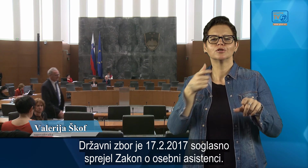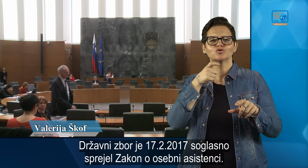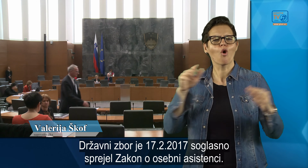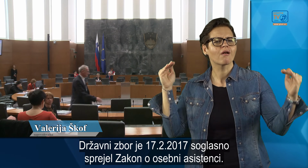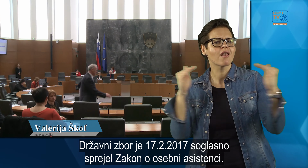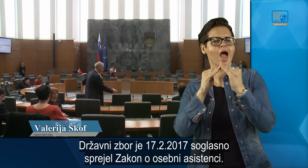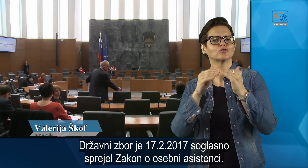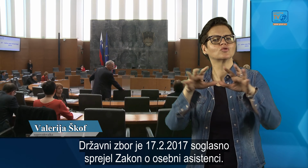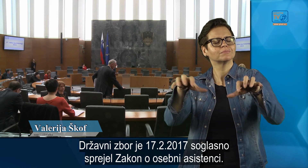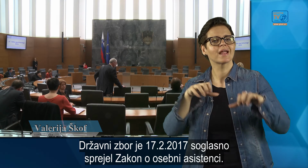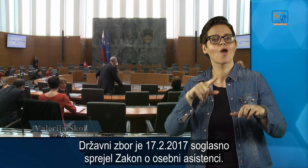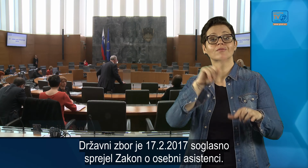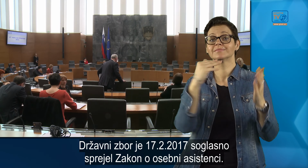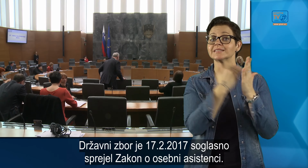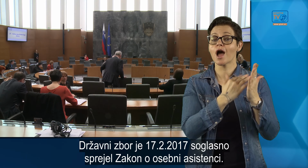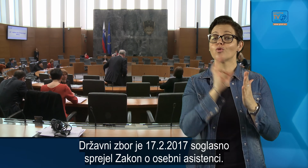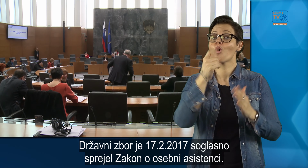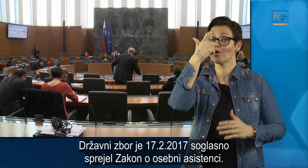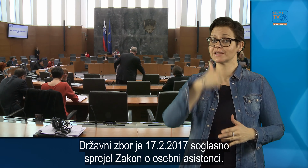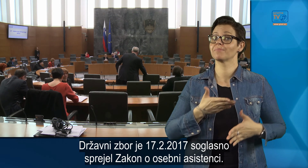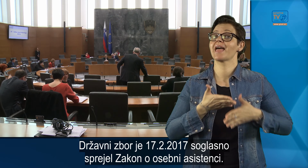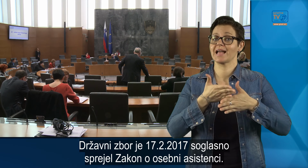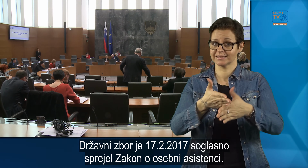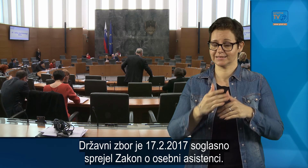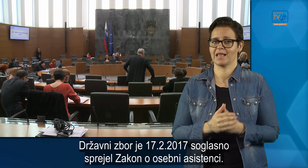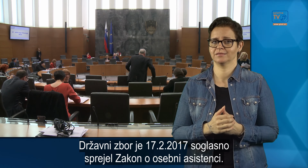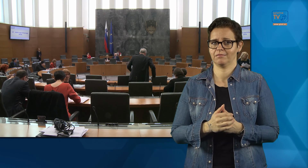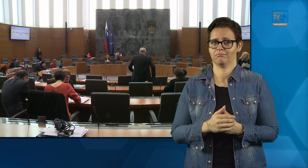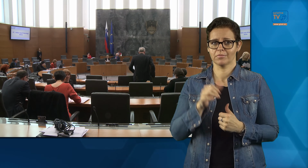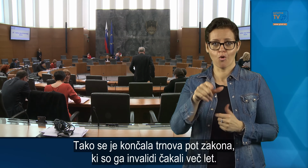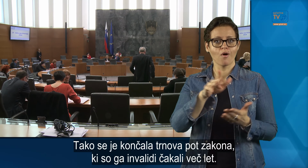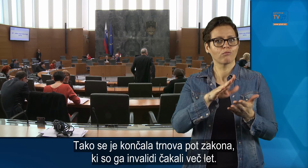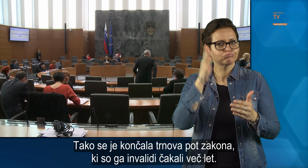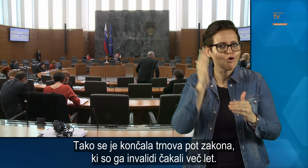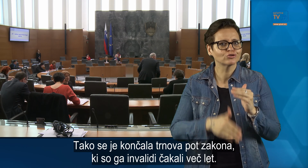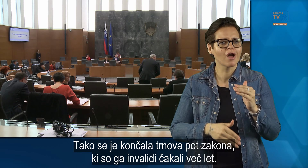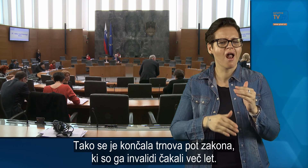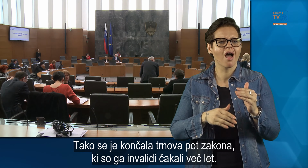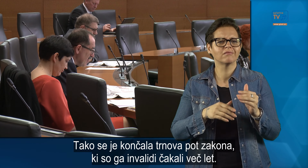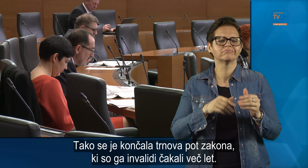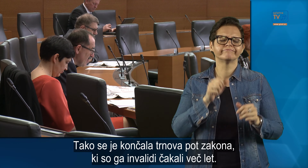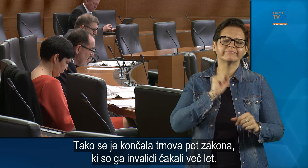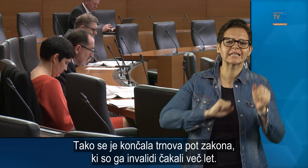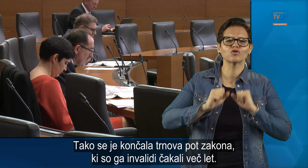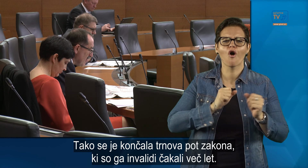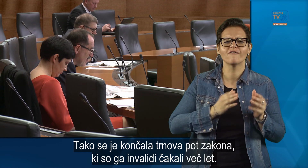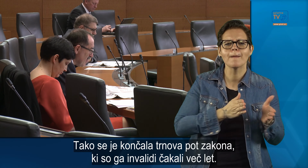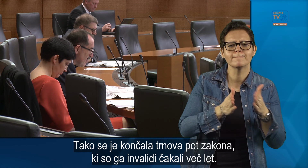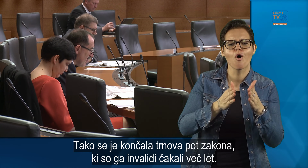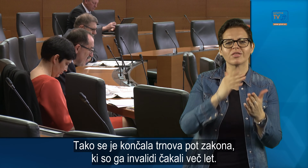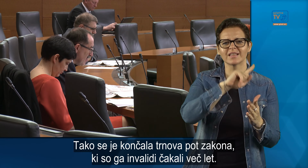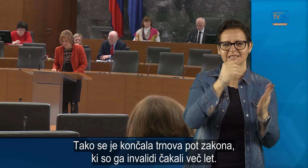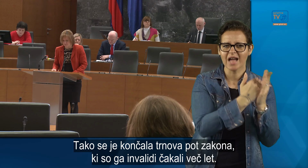17.2.2017 soglasno sprejel zakon o osebni asistenci. Tako se je končala trnova pot zakona, ki so ga